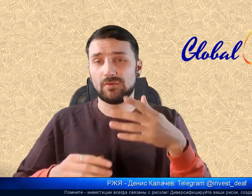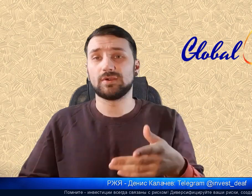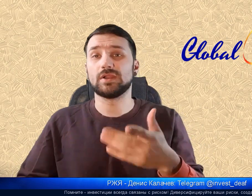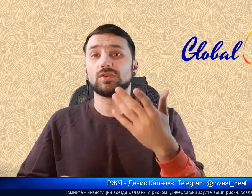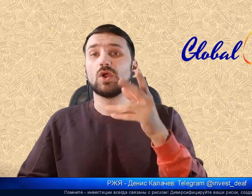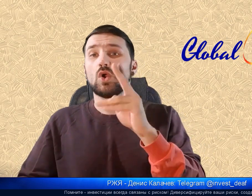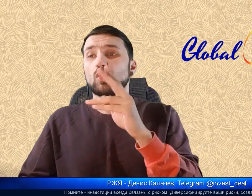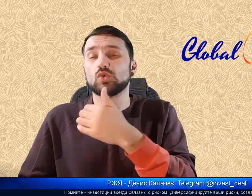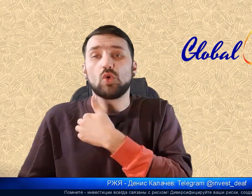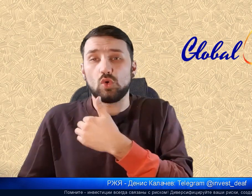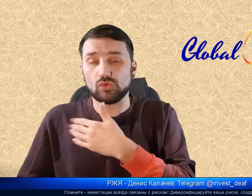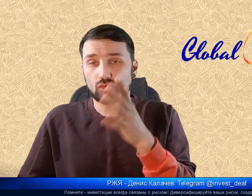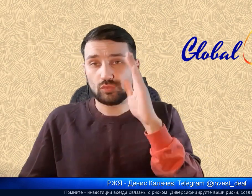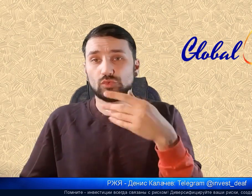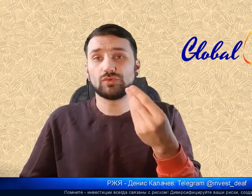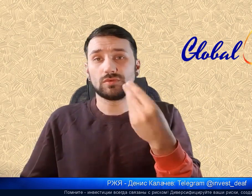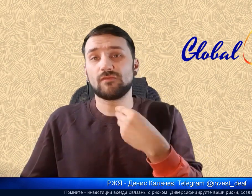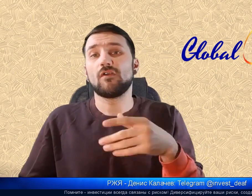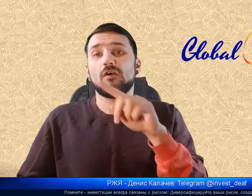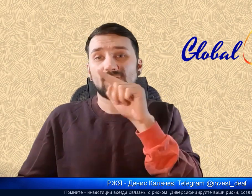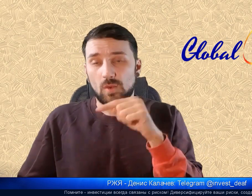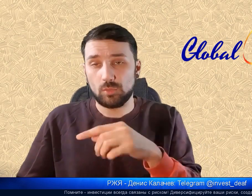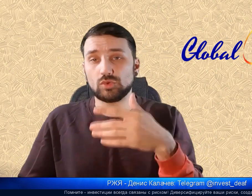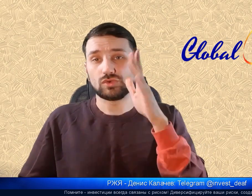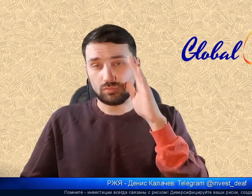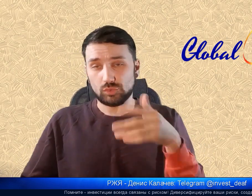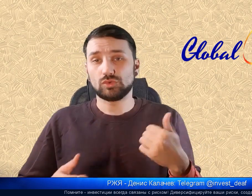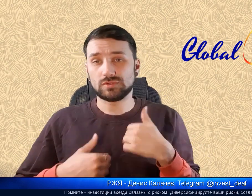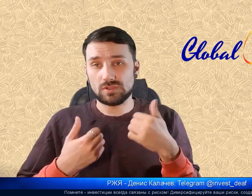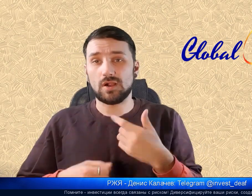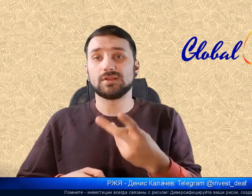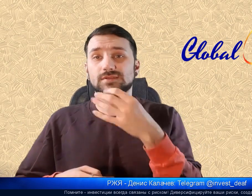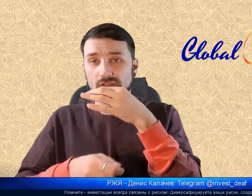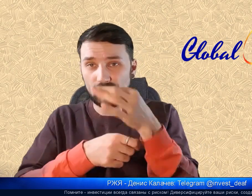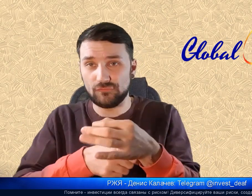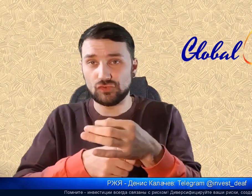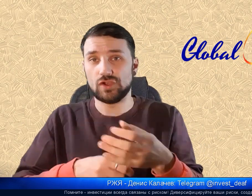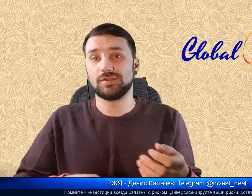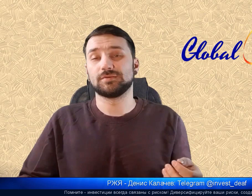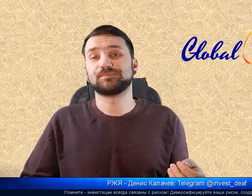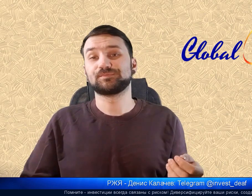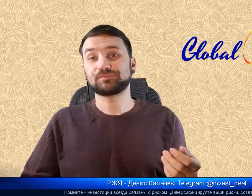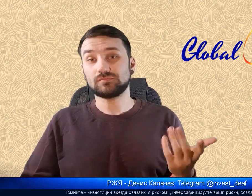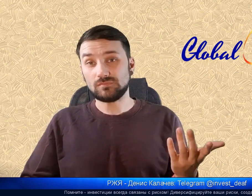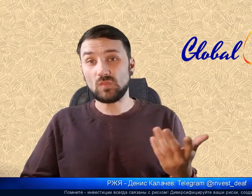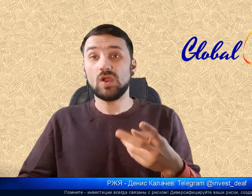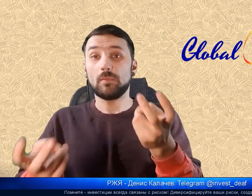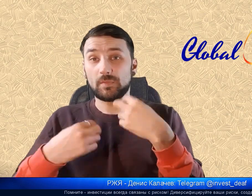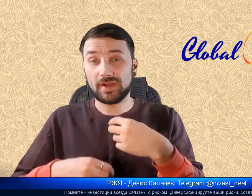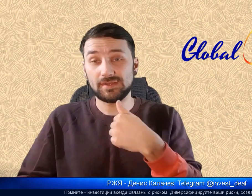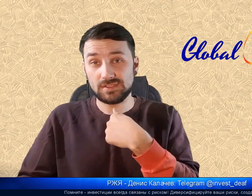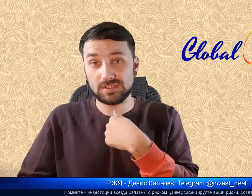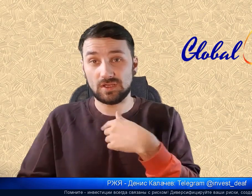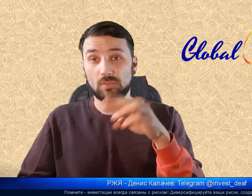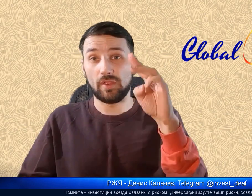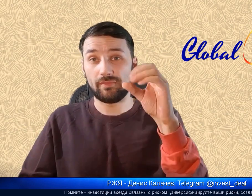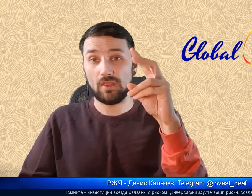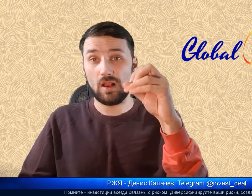буду спикером для глухих. Переводить все на русский жестовый язык. Так что добро пожаловать в мой телеграм-канал. Там